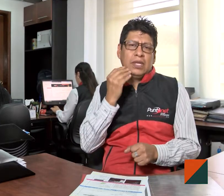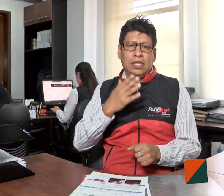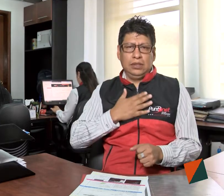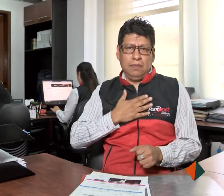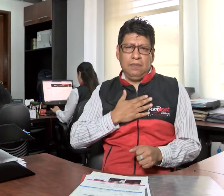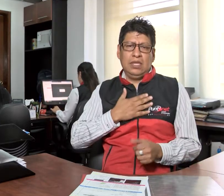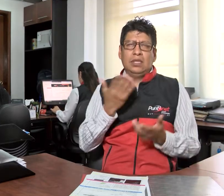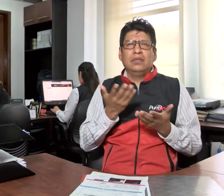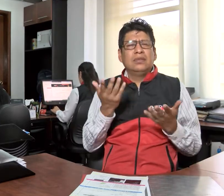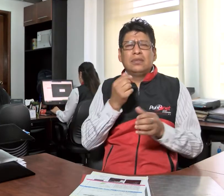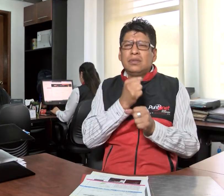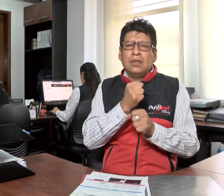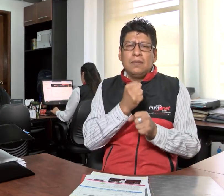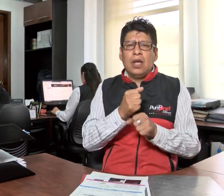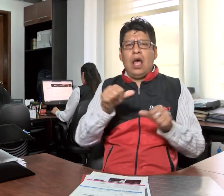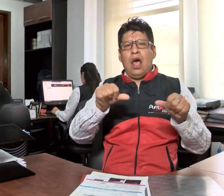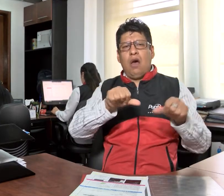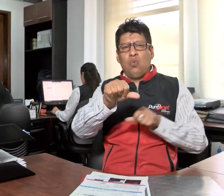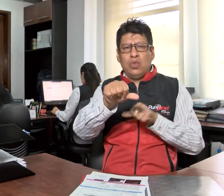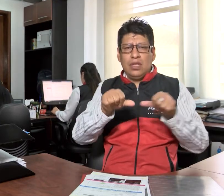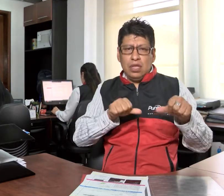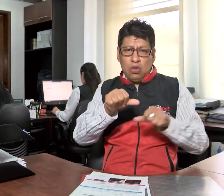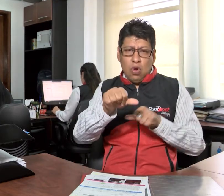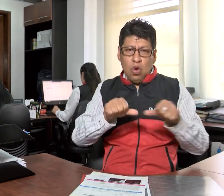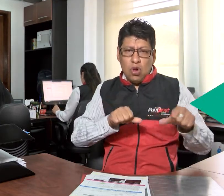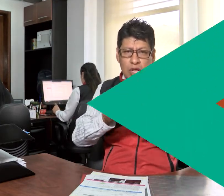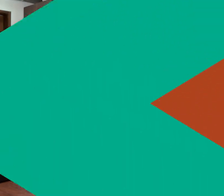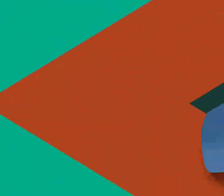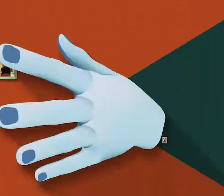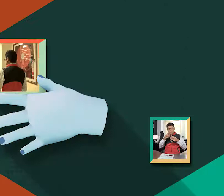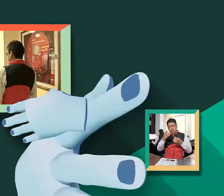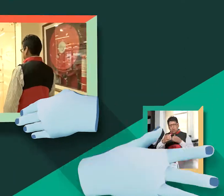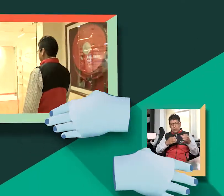en la incentiva para que tengamos una actitud positiva